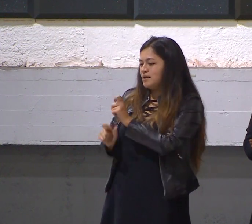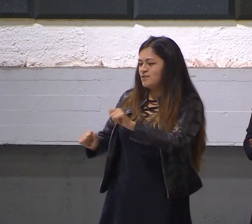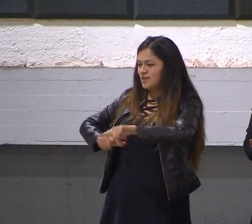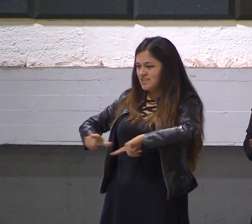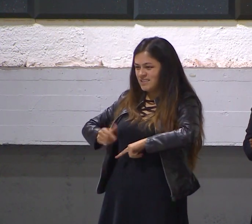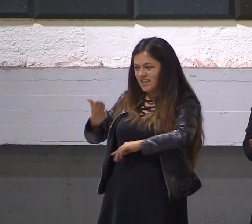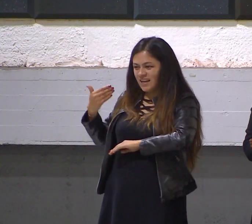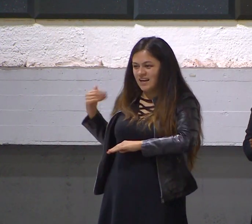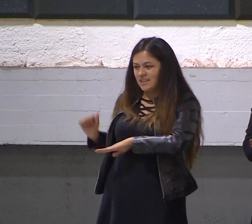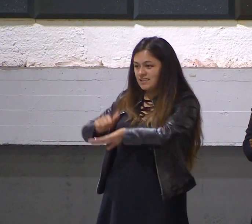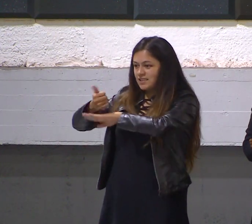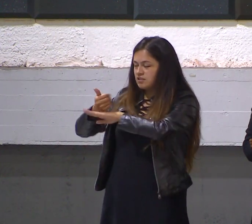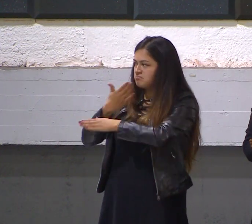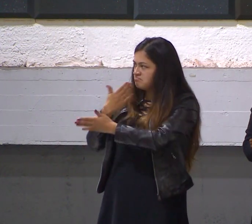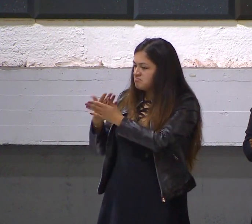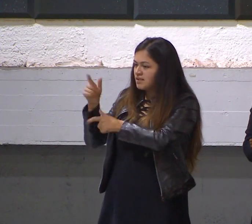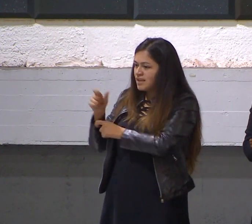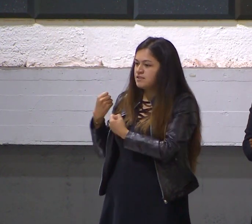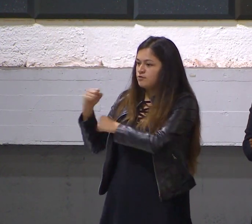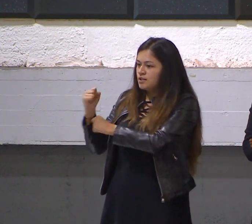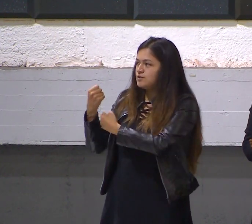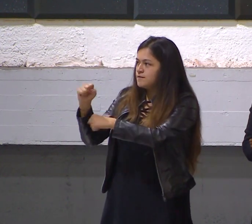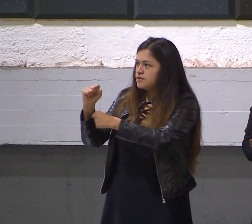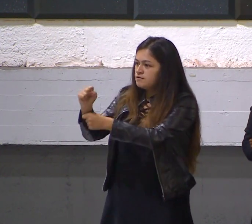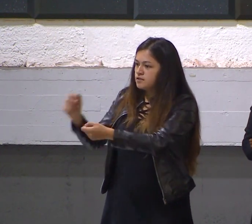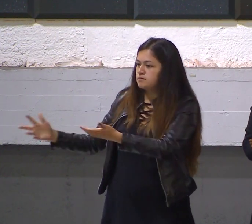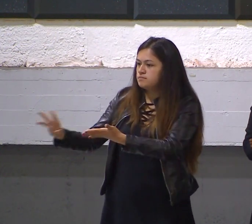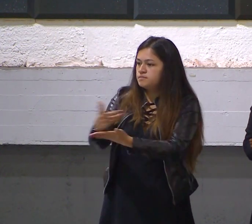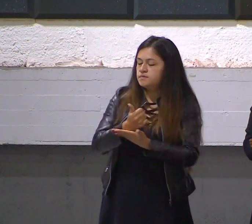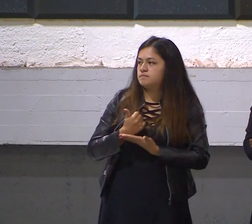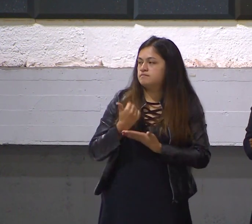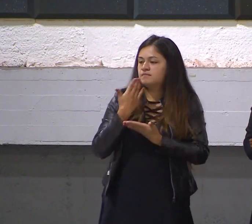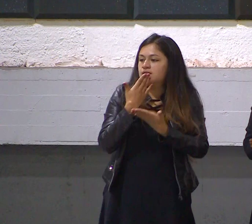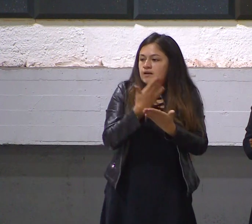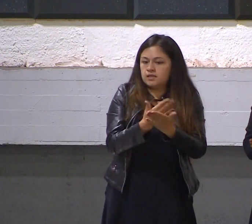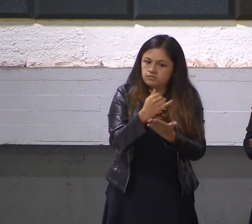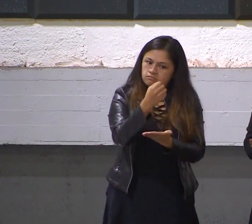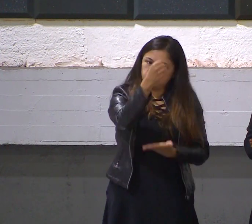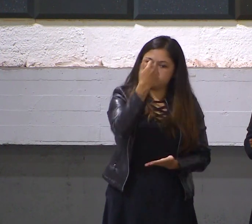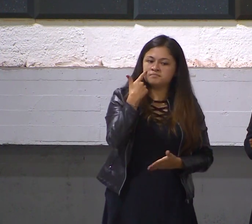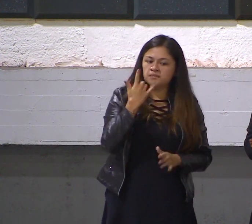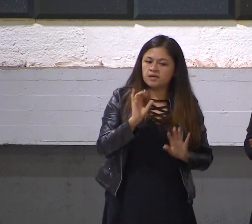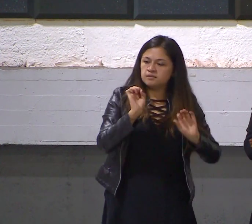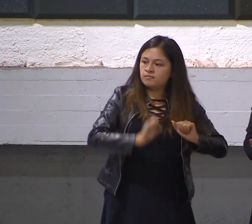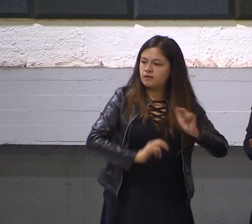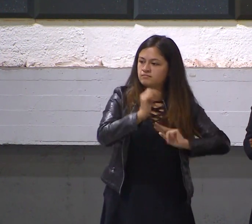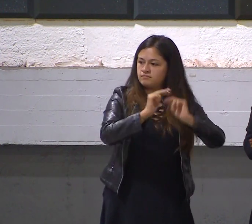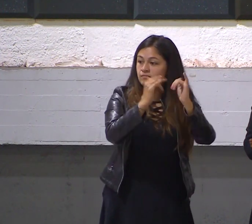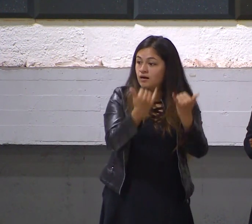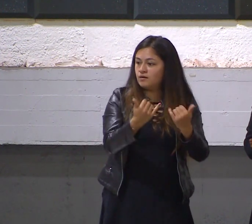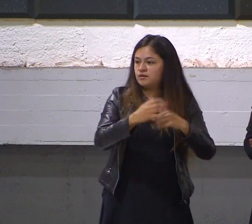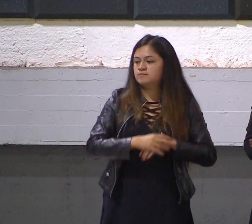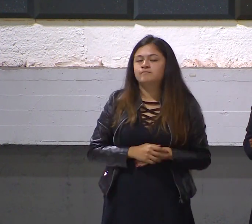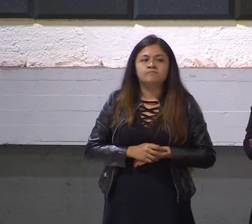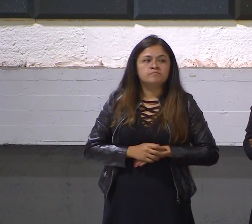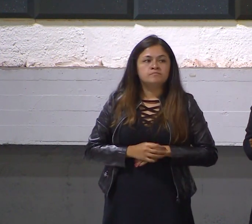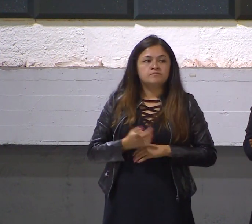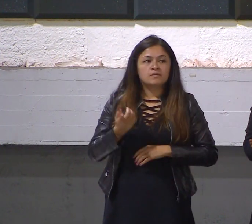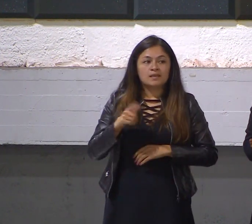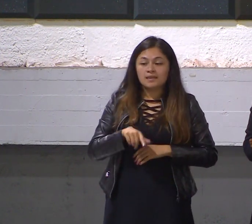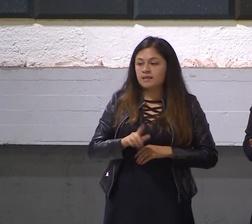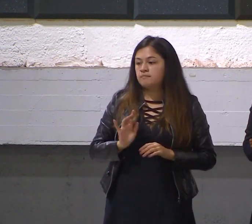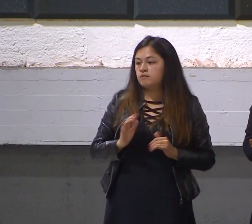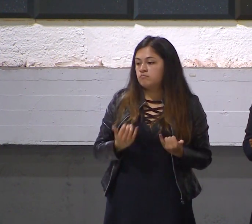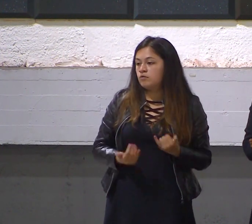de muchas personas de muchas rectorías de otras decanaturas se está recogiendo ese esfuerzo en este momento y pues llega